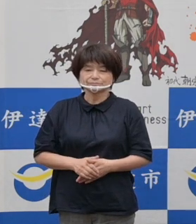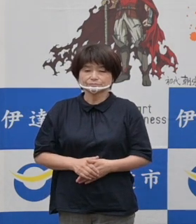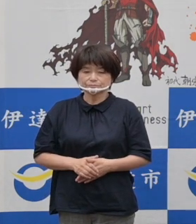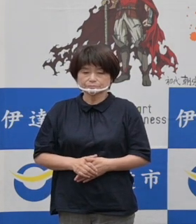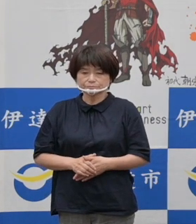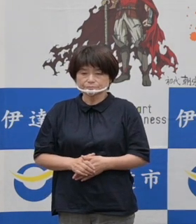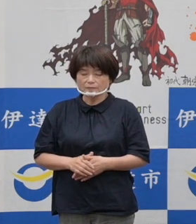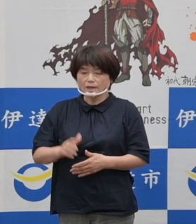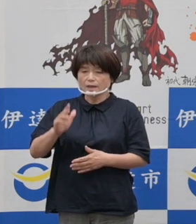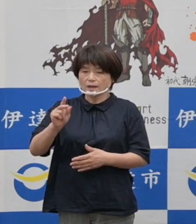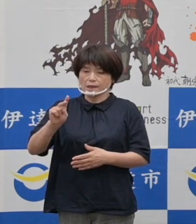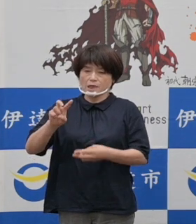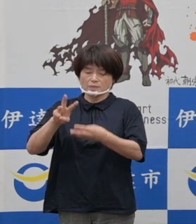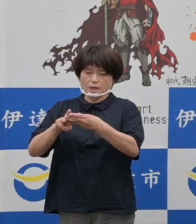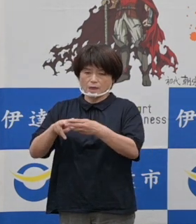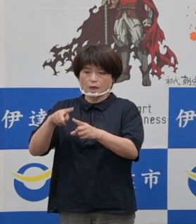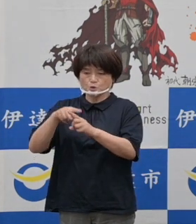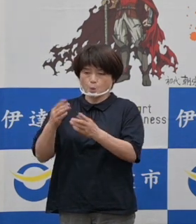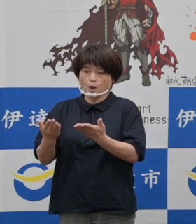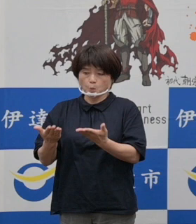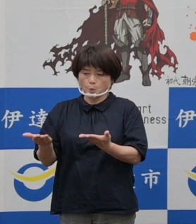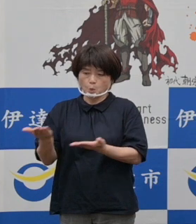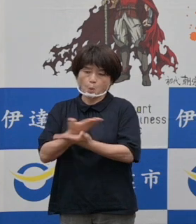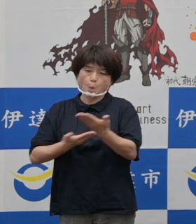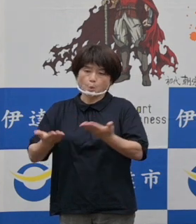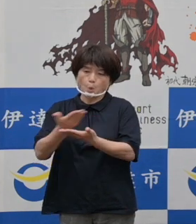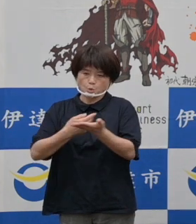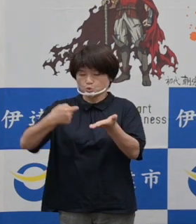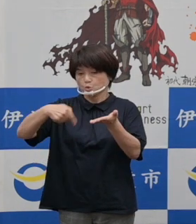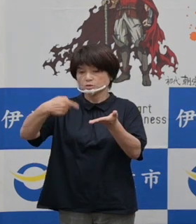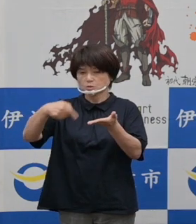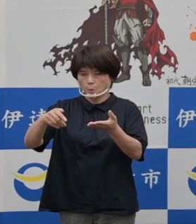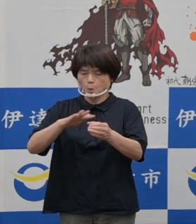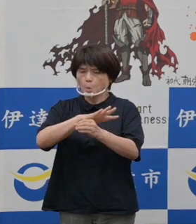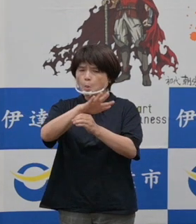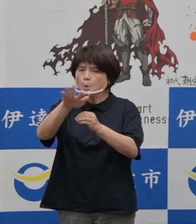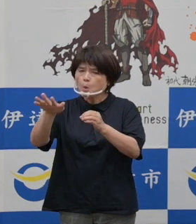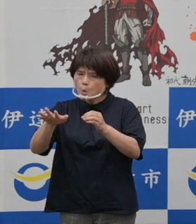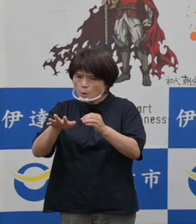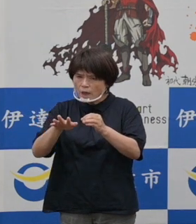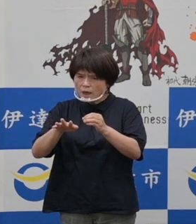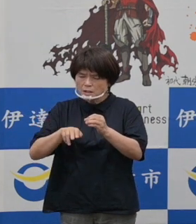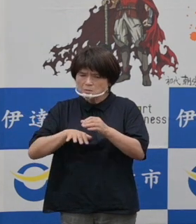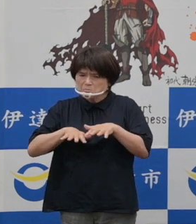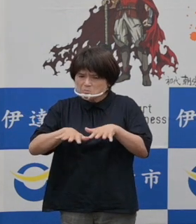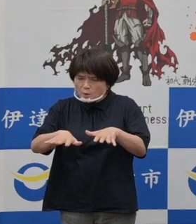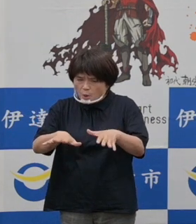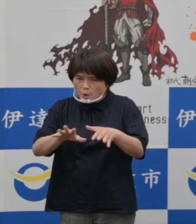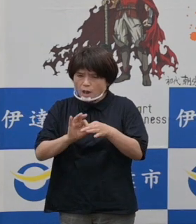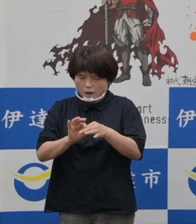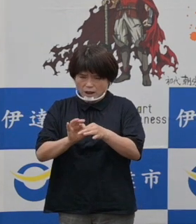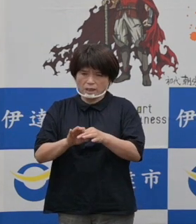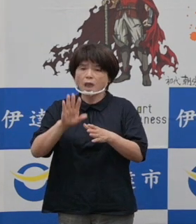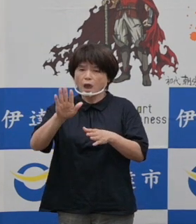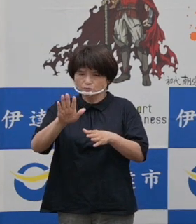掛田小学校と交流事業、新型コロナの関係がございますので、なかなか実際